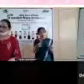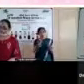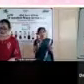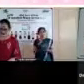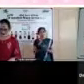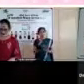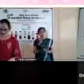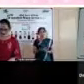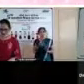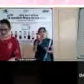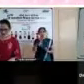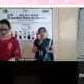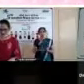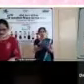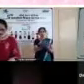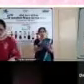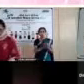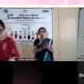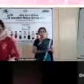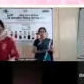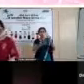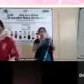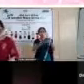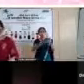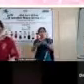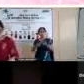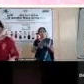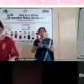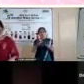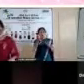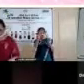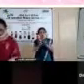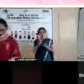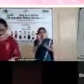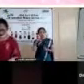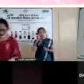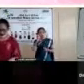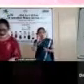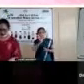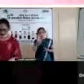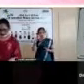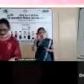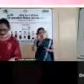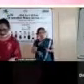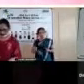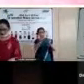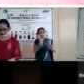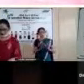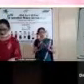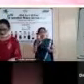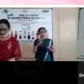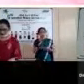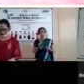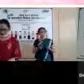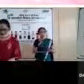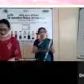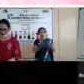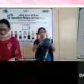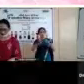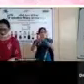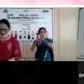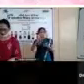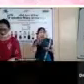आज ये जो 2 दिन का नॉर्थ ईस्ट इंडिया फैशन वीक हो रहा है, उसका यही एक मुख्य उद्देश्य है। अगर हम उत्तर पूर्व